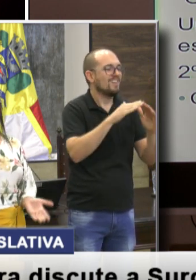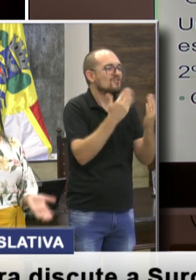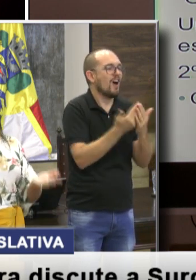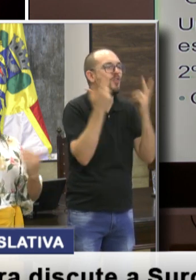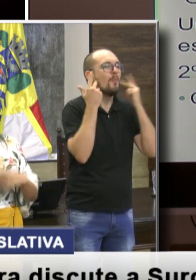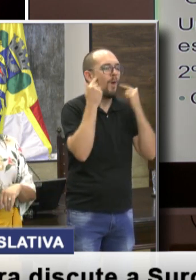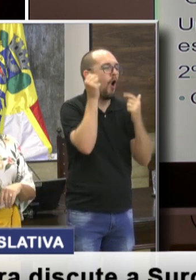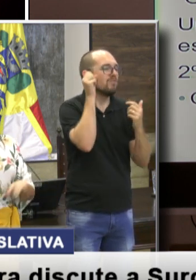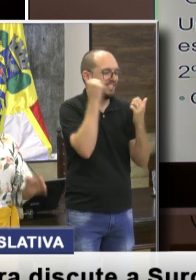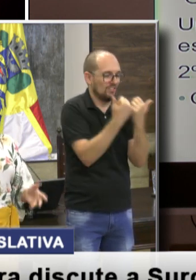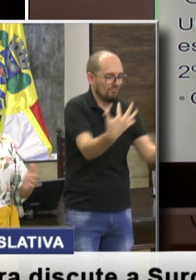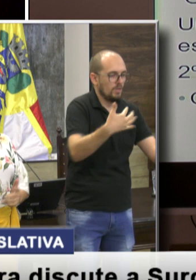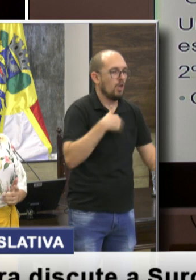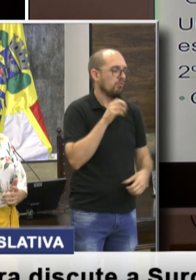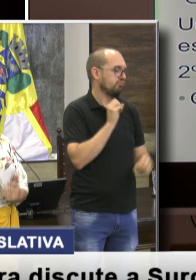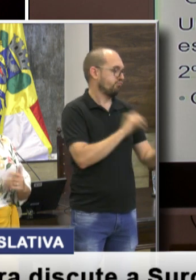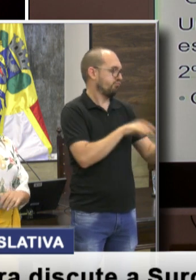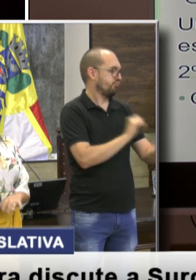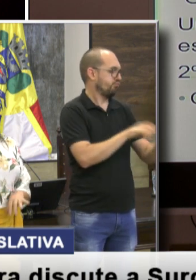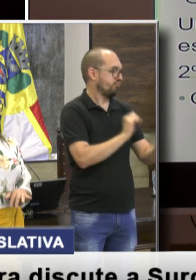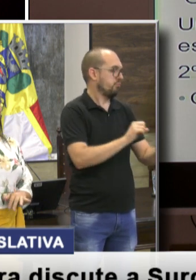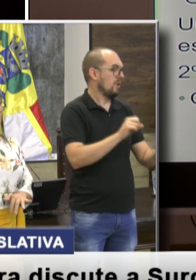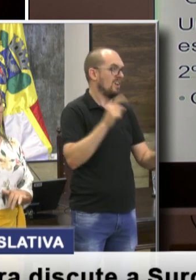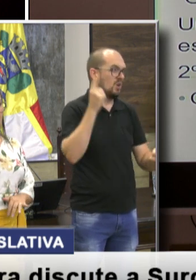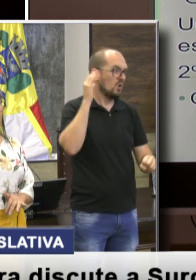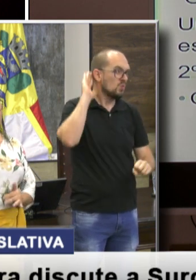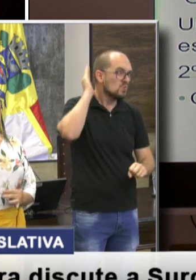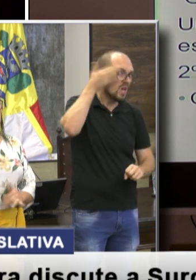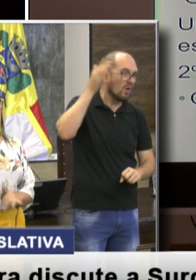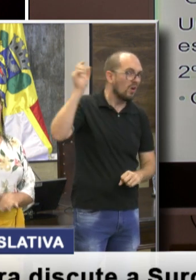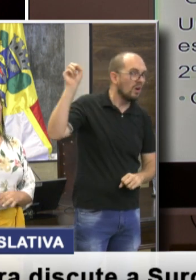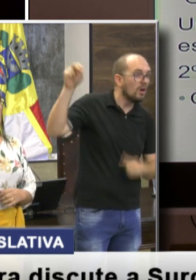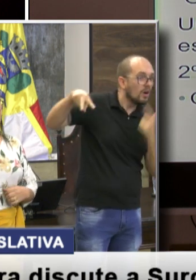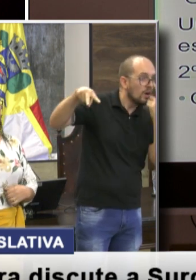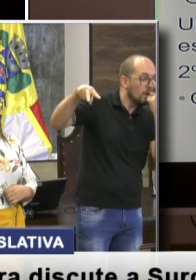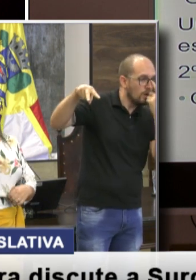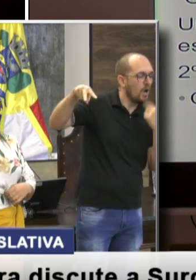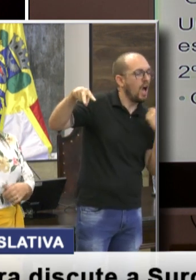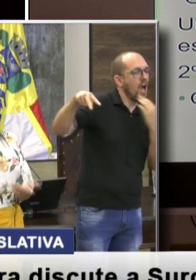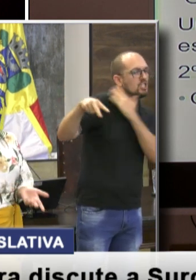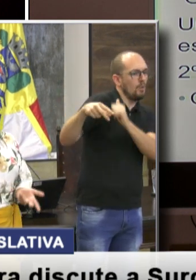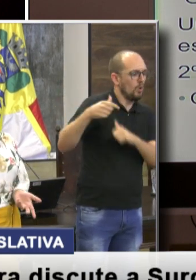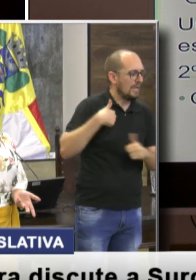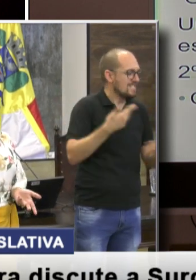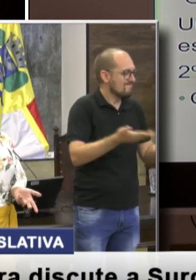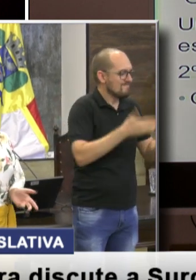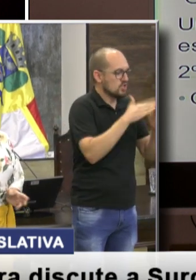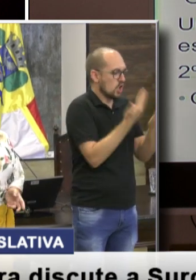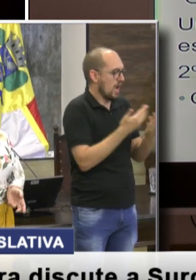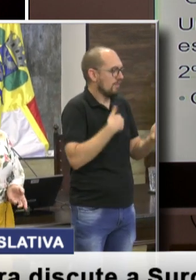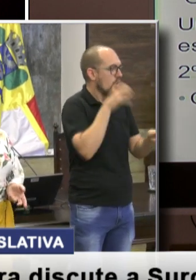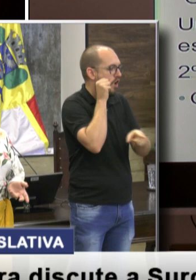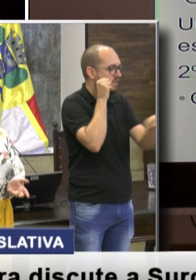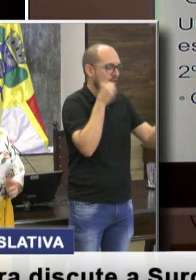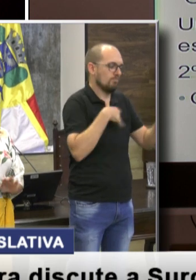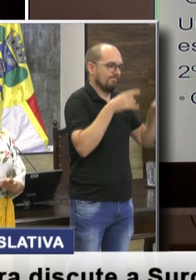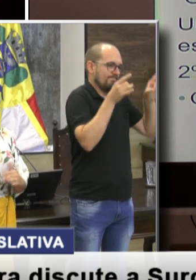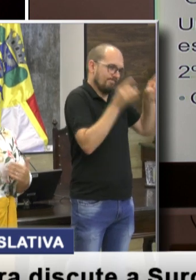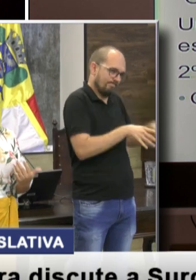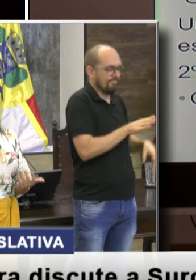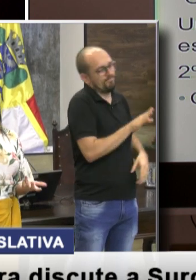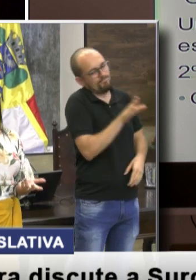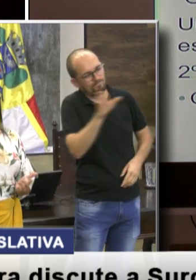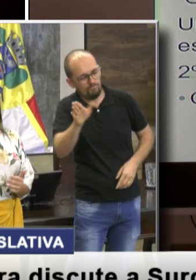eu fui convidada a deixar essa sala para trabalhar com o Gustavo, que é uma criança surdo-cega congênita, e